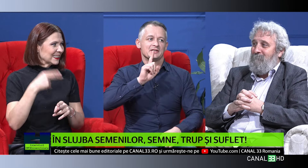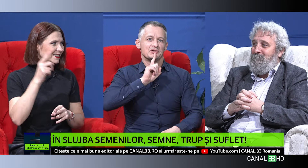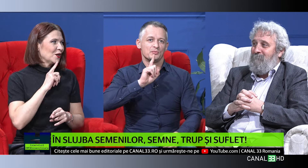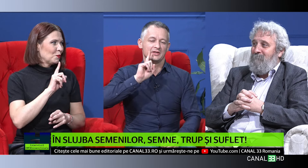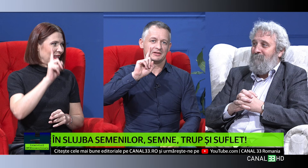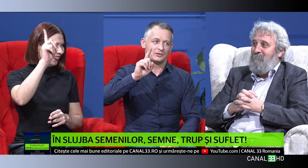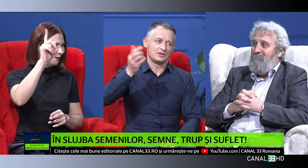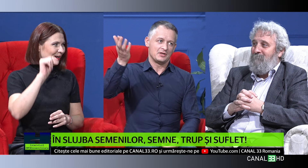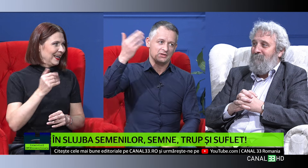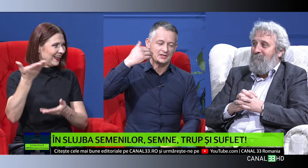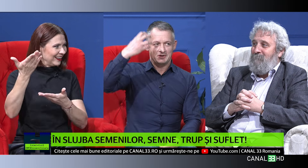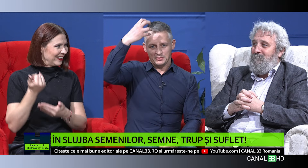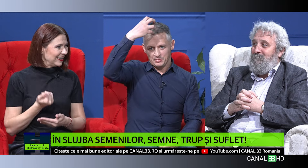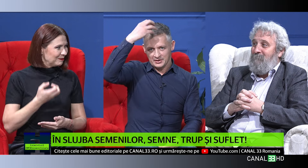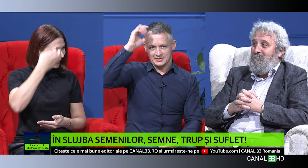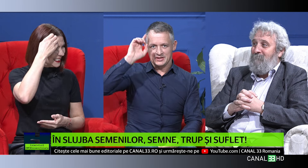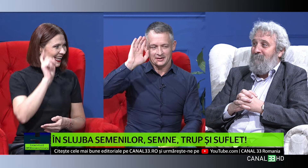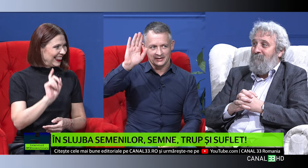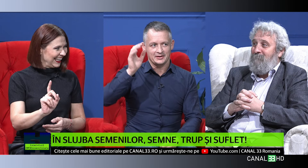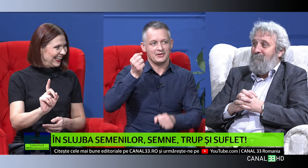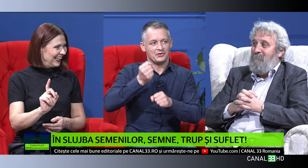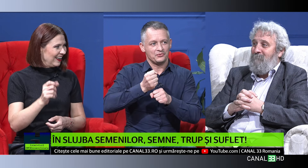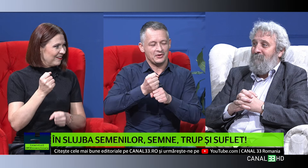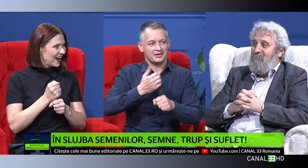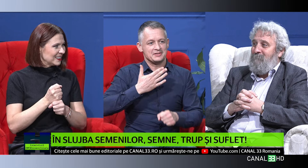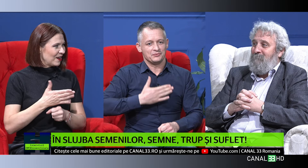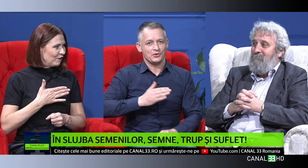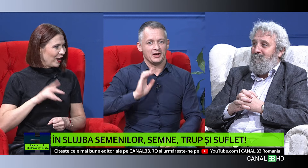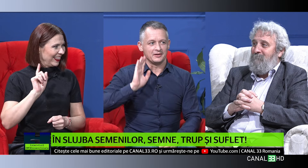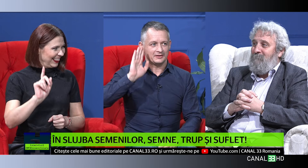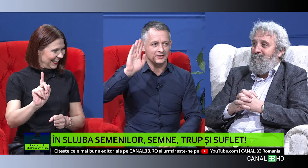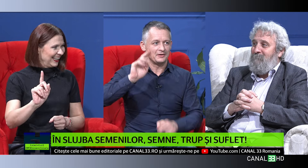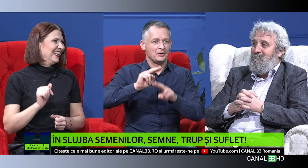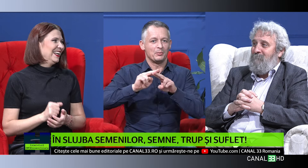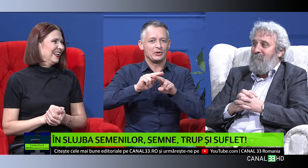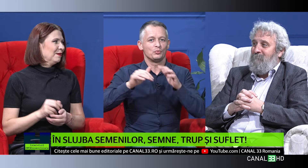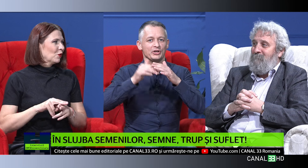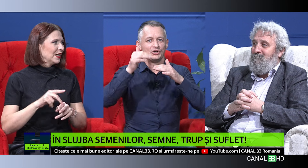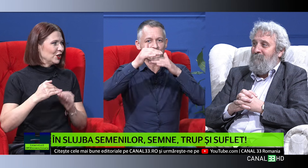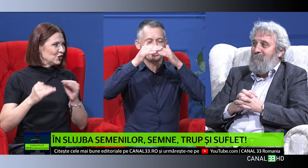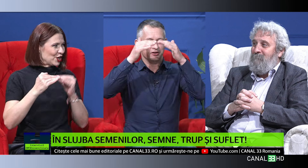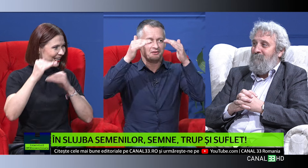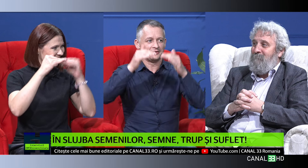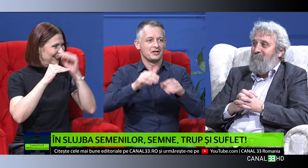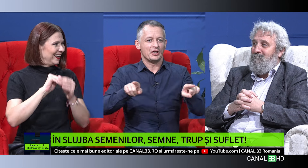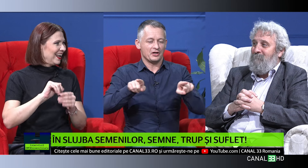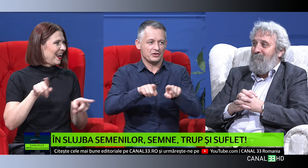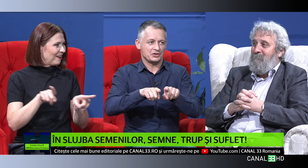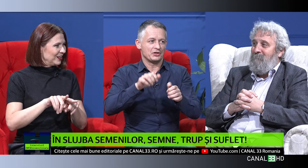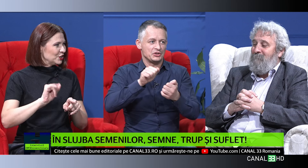sfințească-se numele tău, să vină împărăția ta, facă-se voia ta, precum în cer, așa și